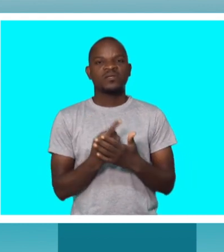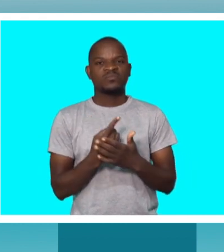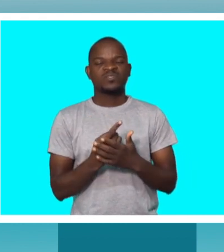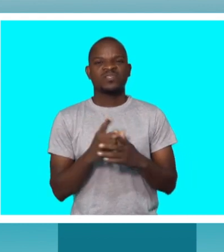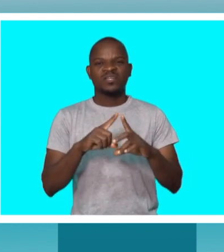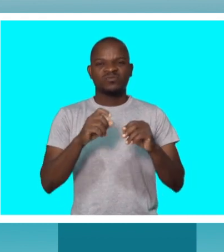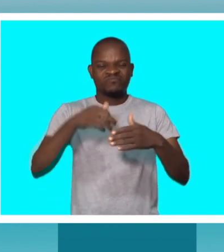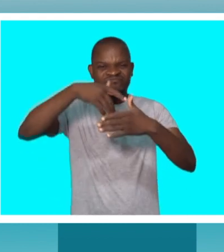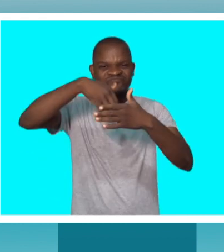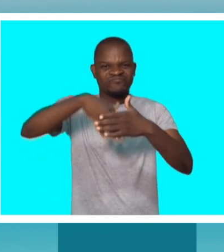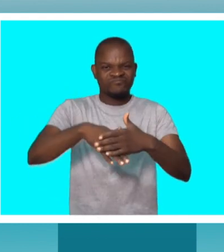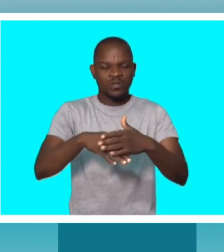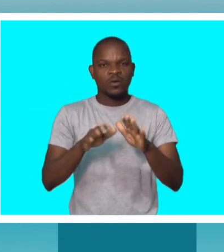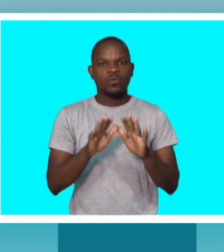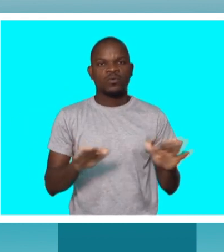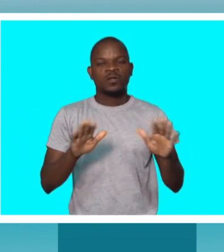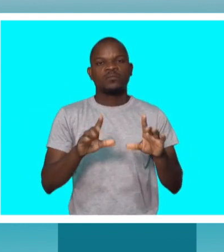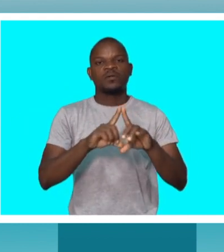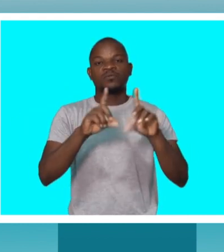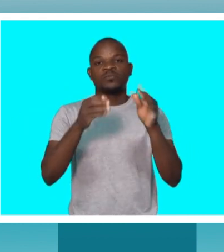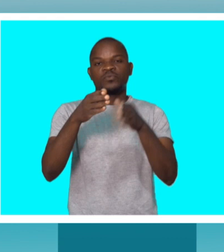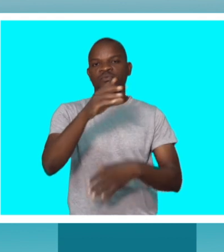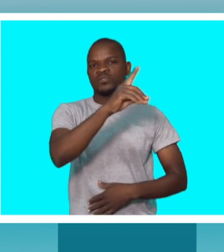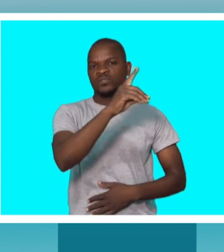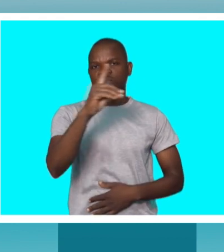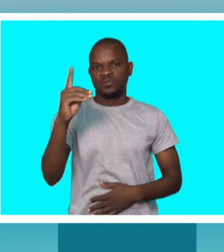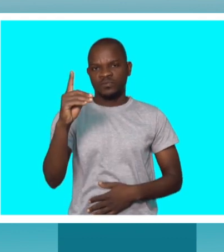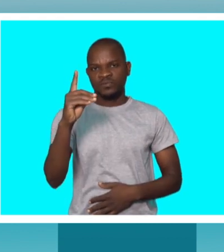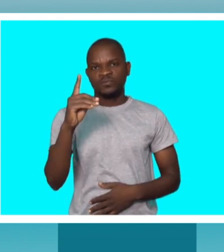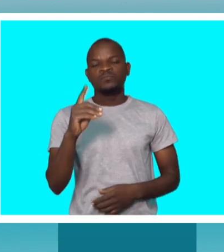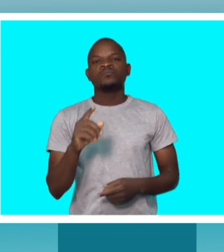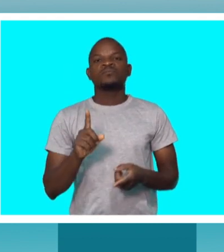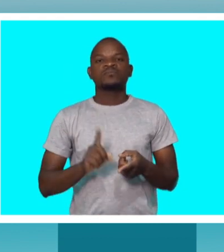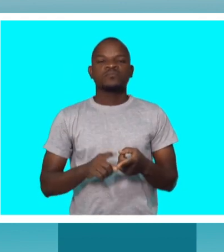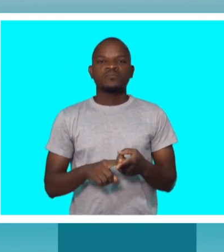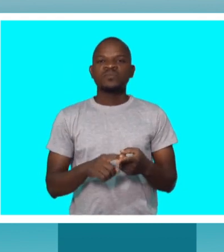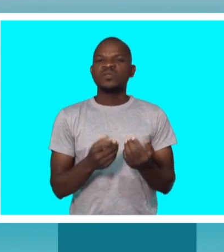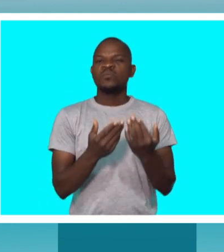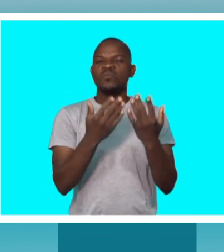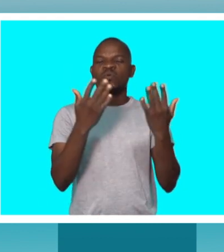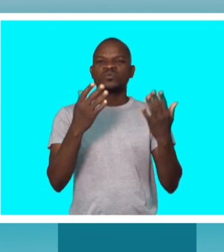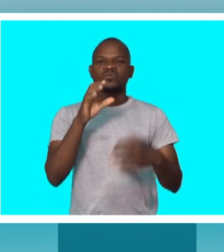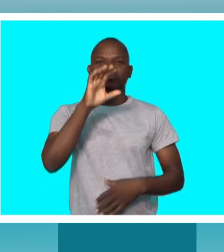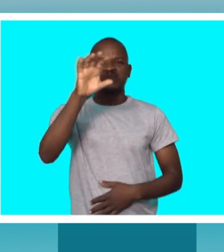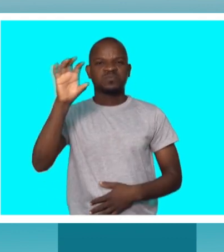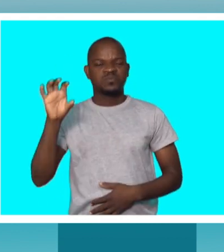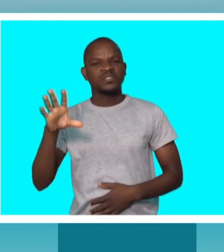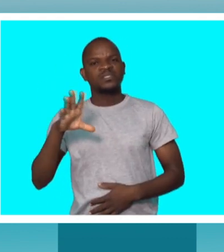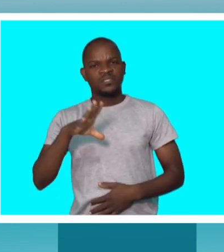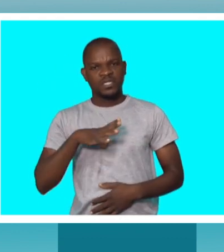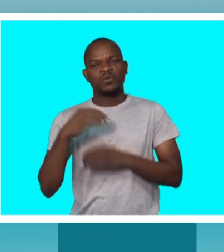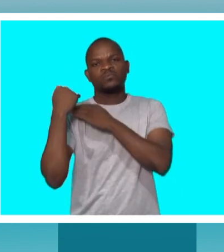camada social pode enfrentar. Isto requer uma abordagem profunda, criteriosa, da